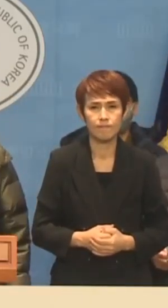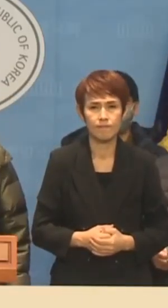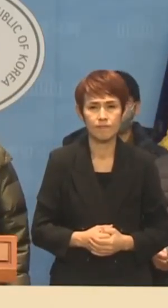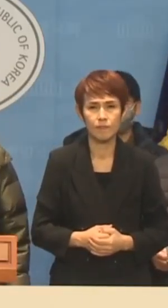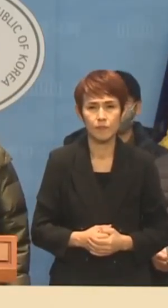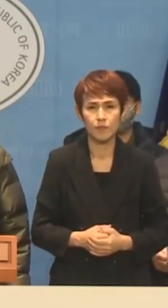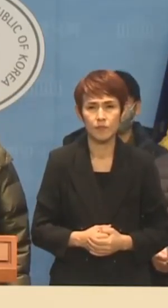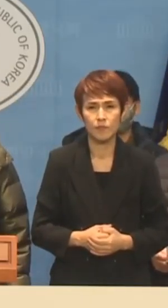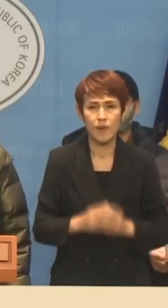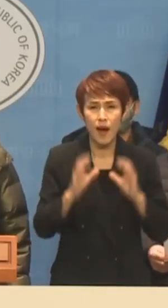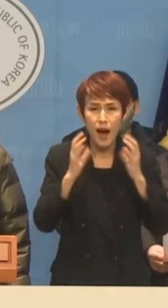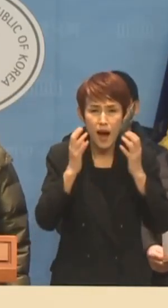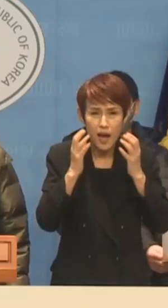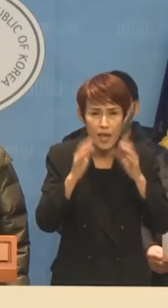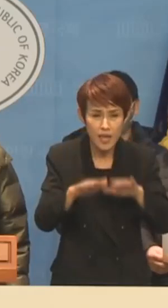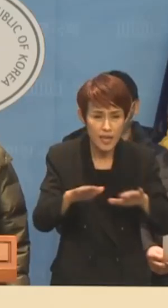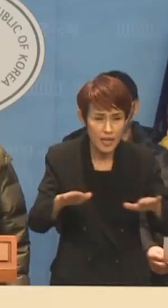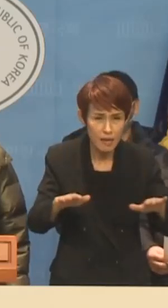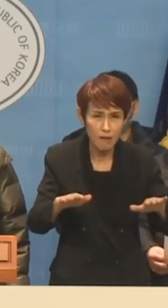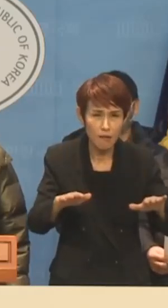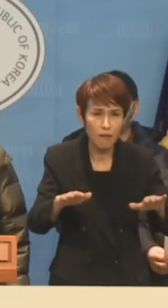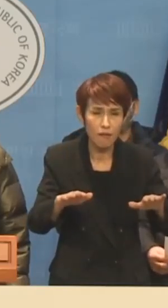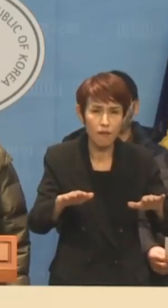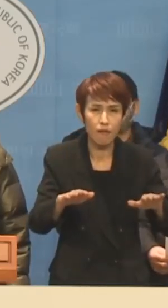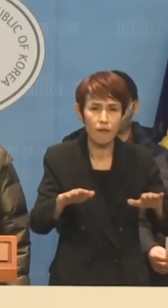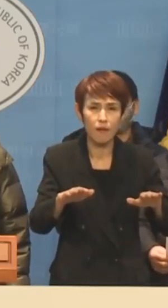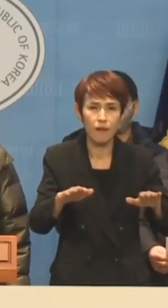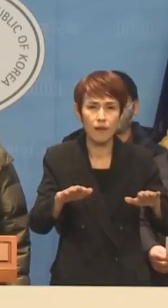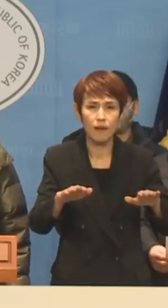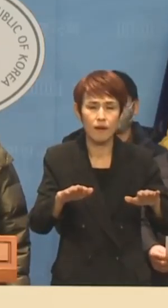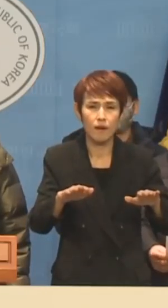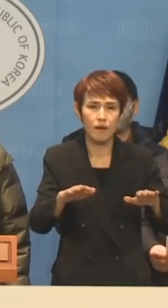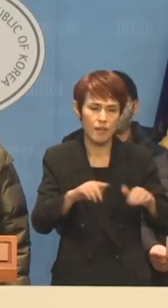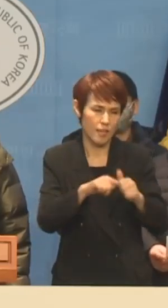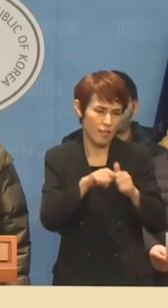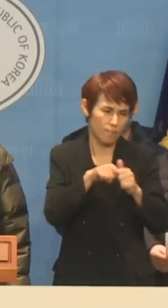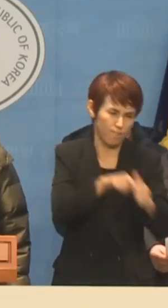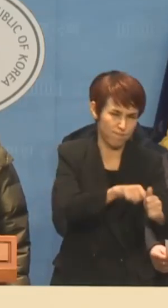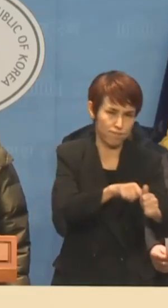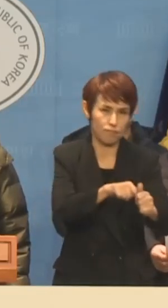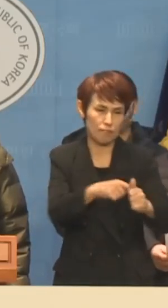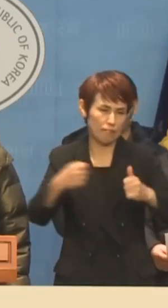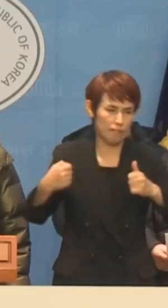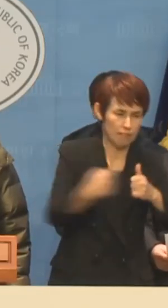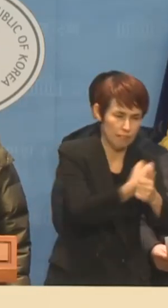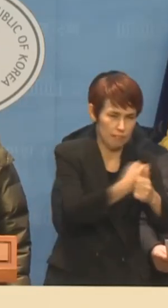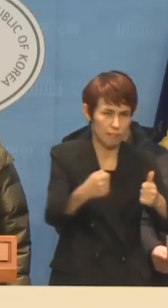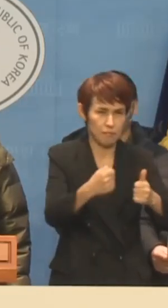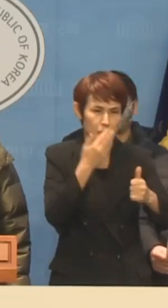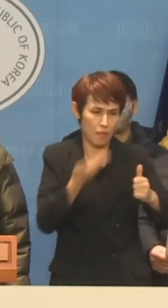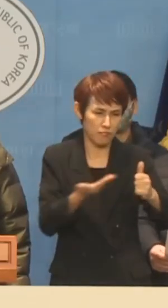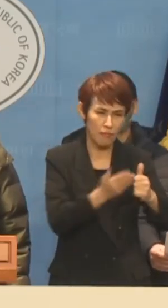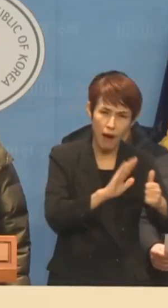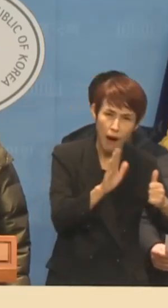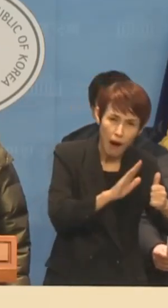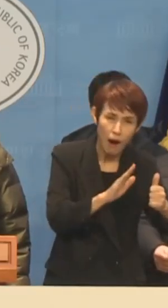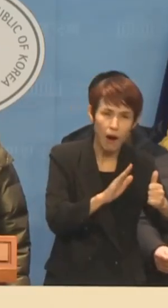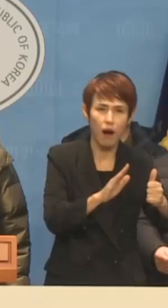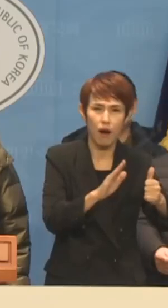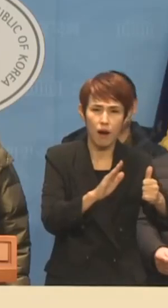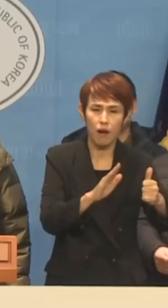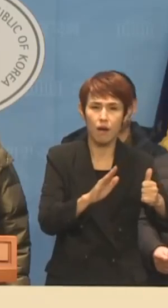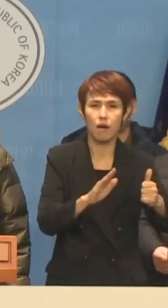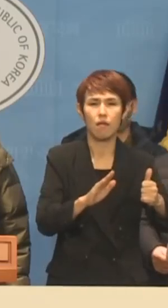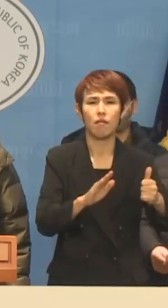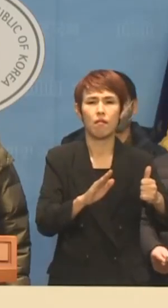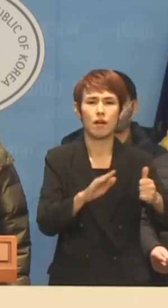단지 어린아이라는 이유로 끔찍한 노역과 폭력, 굶주림 속에 외부 세계와 단절된